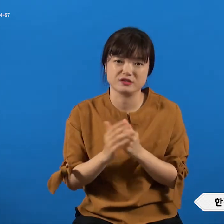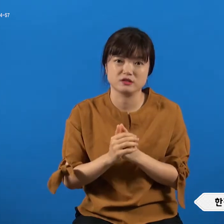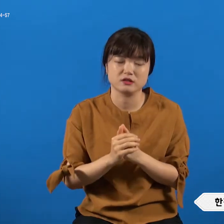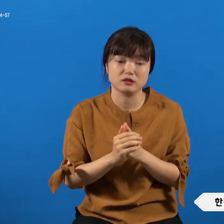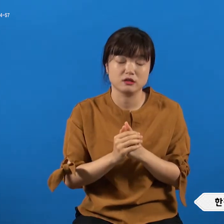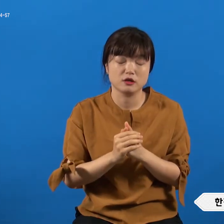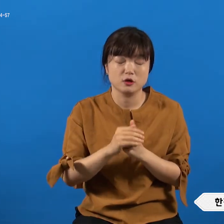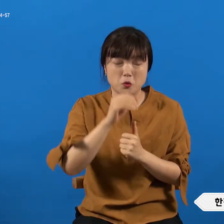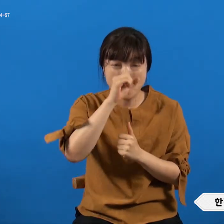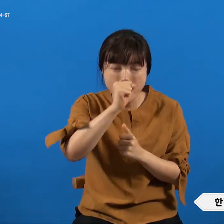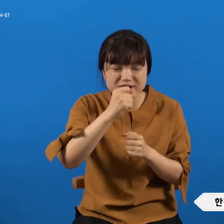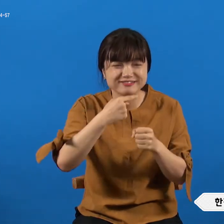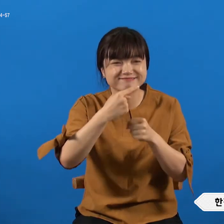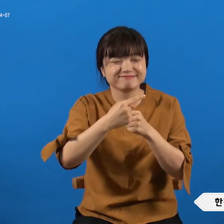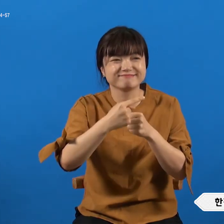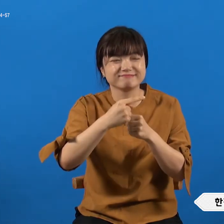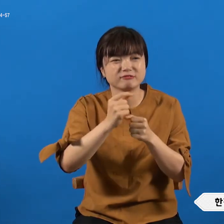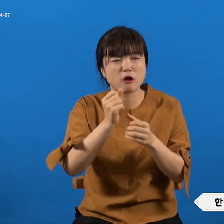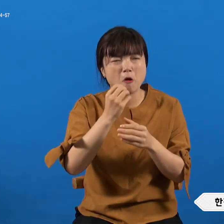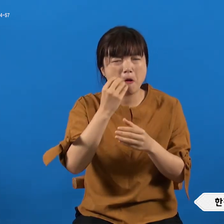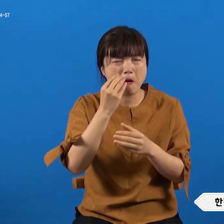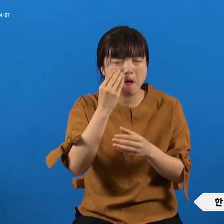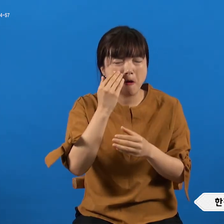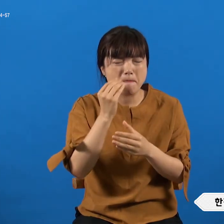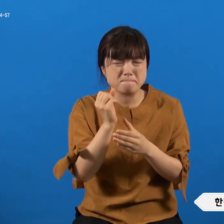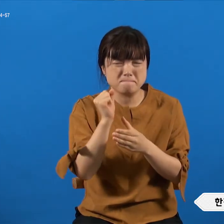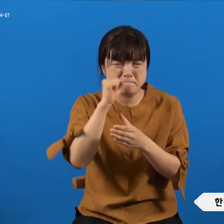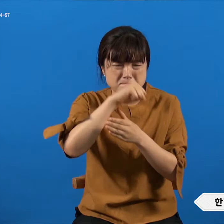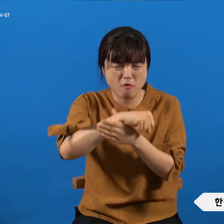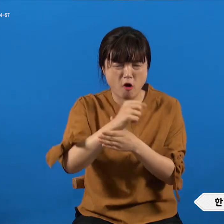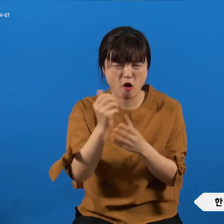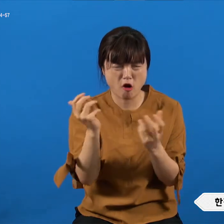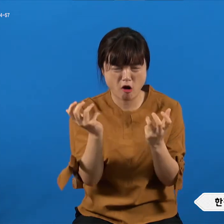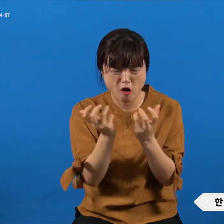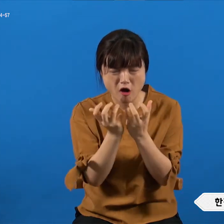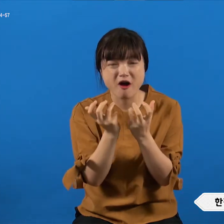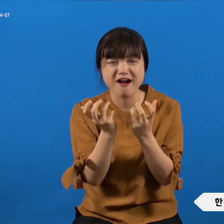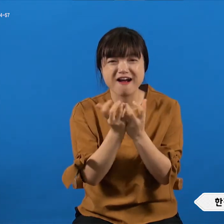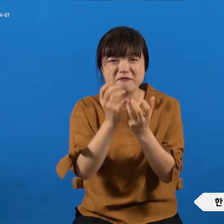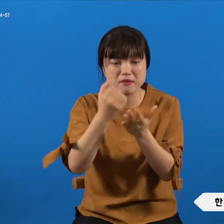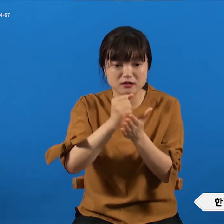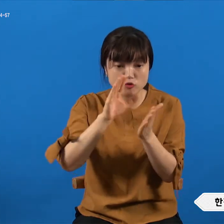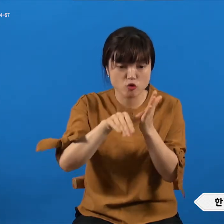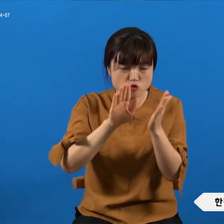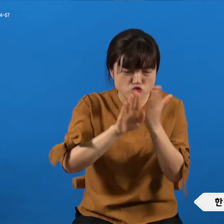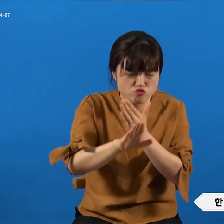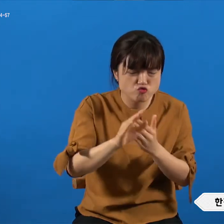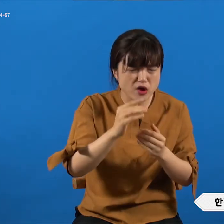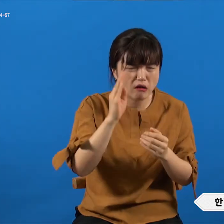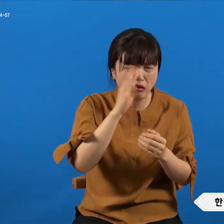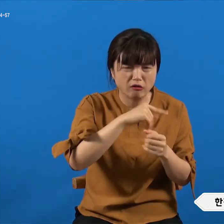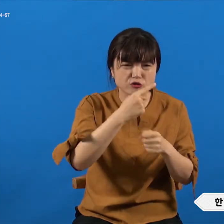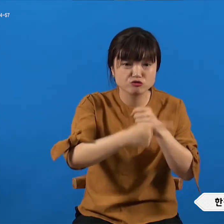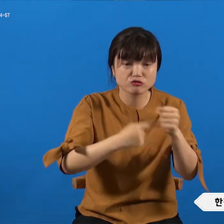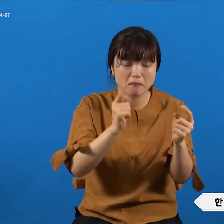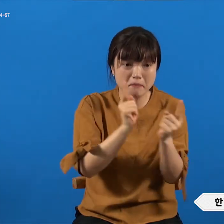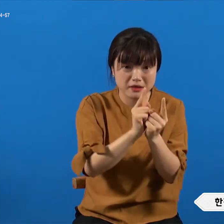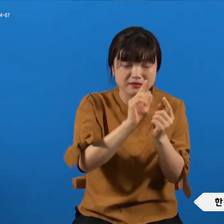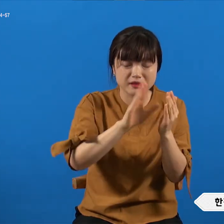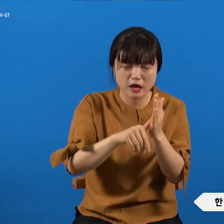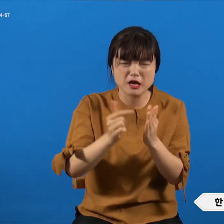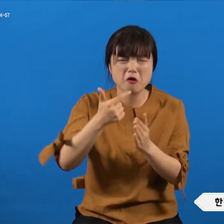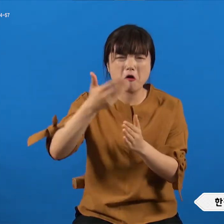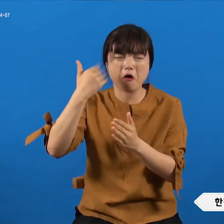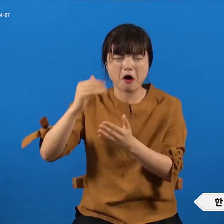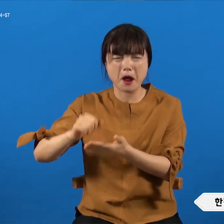풍년이 끝나고 흉년이 들었습니다. 온 백성들이 굶어 죽겠다고 아우성입니다. 요셉이 풍년 때 비축해